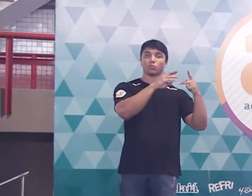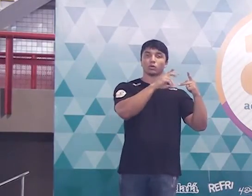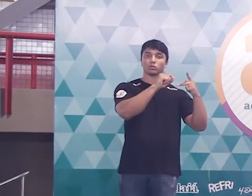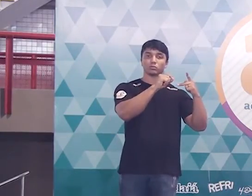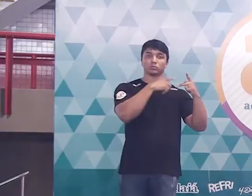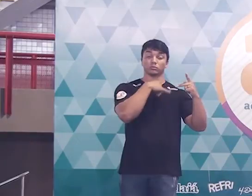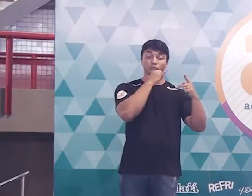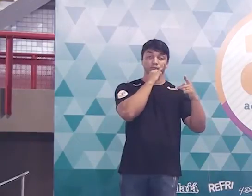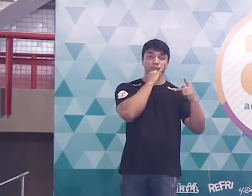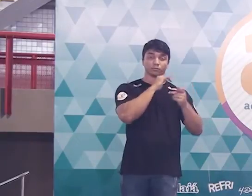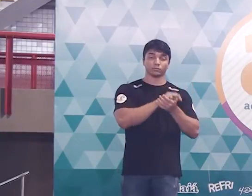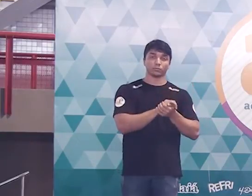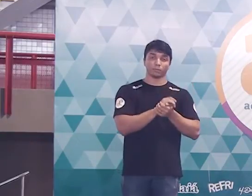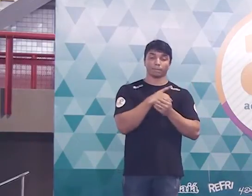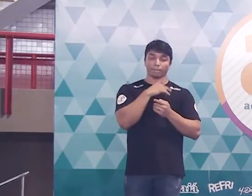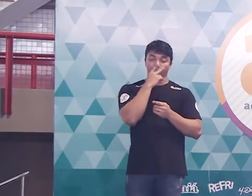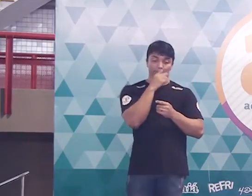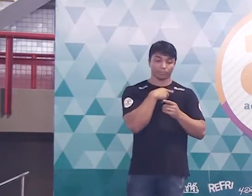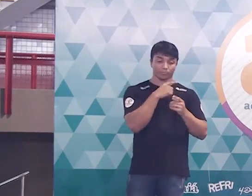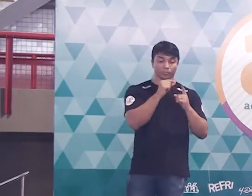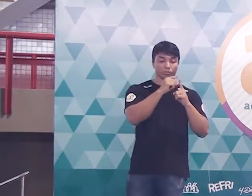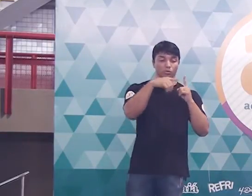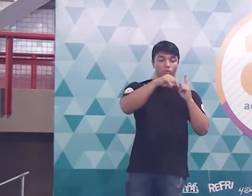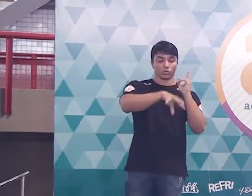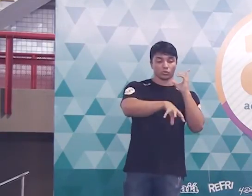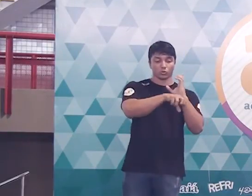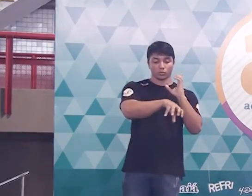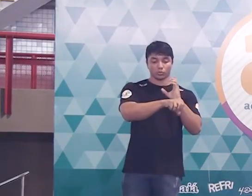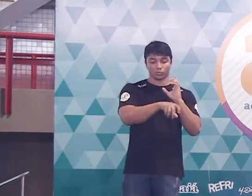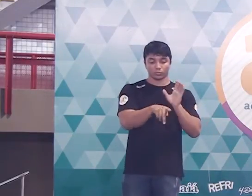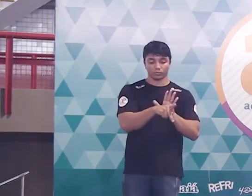se a planta diminui a absorção de